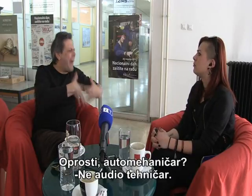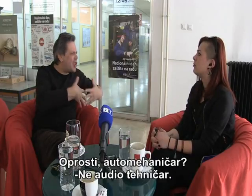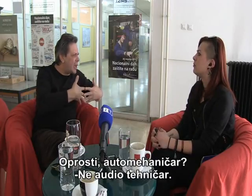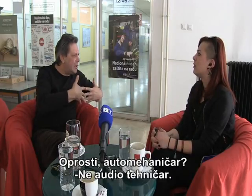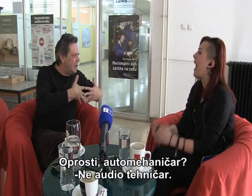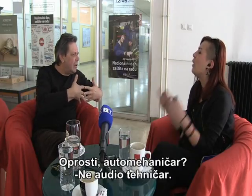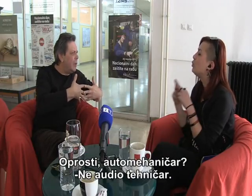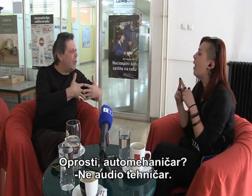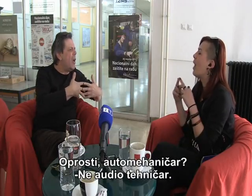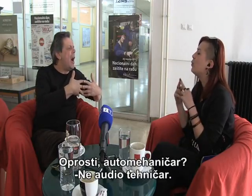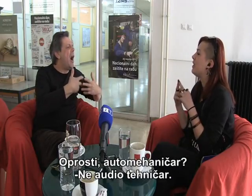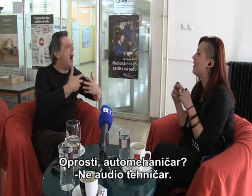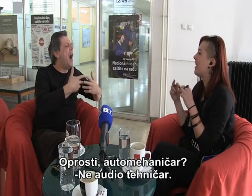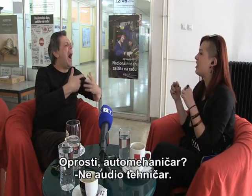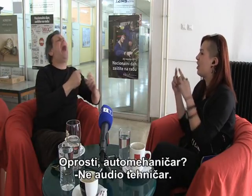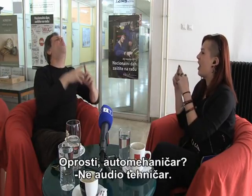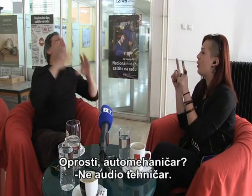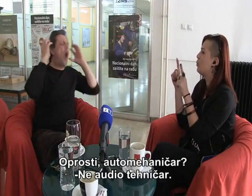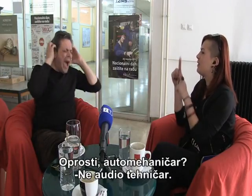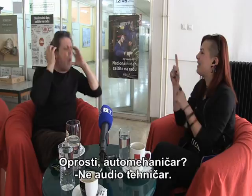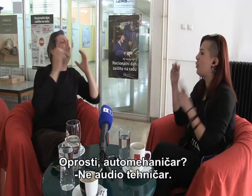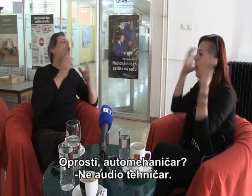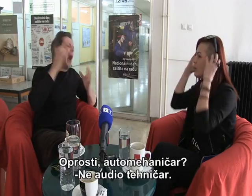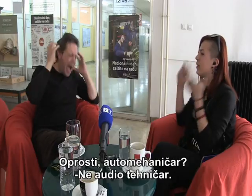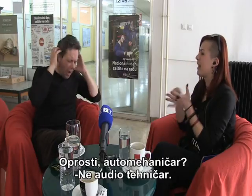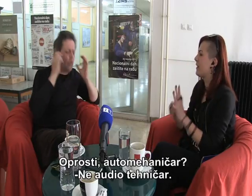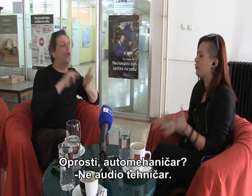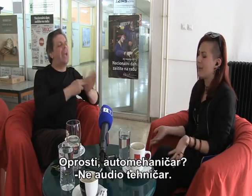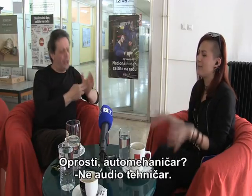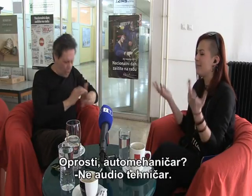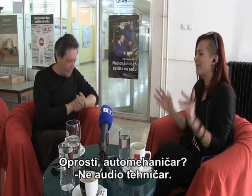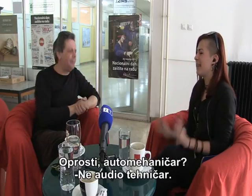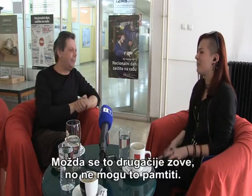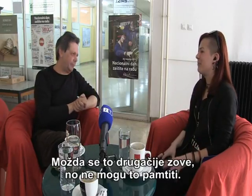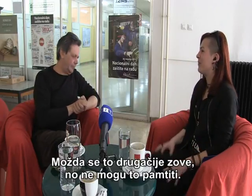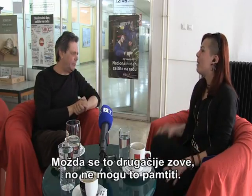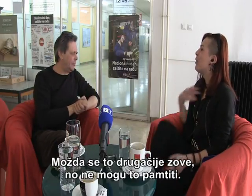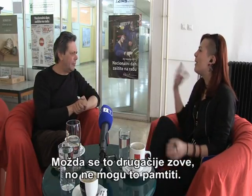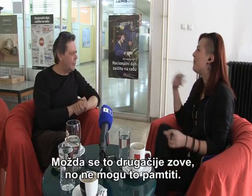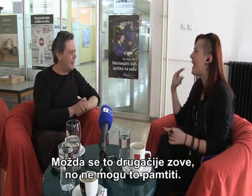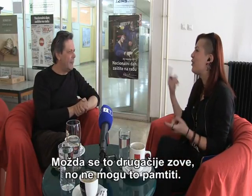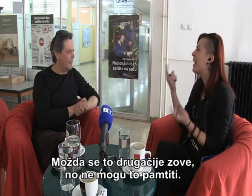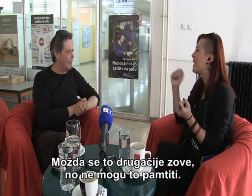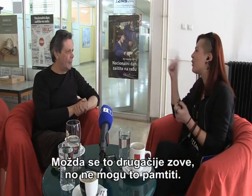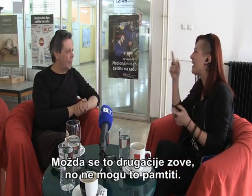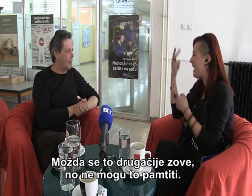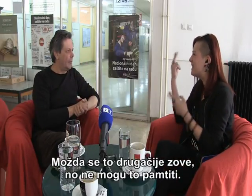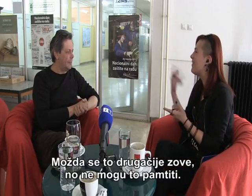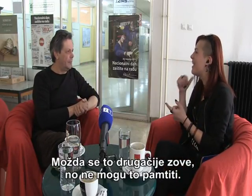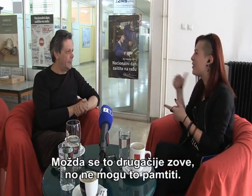Automehaničar? Audiotehničar. Audiotehničar. Moj pjev je rekao neki drugi nativ, a ja to ne